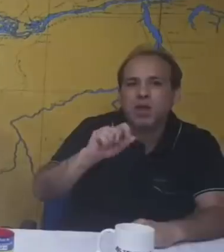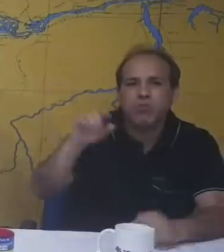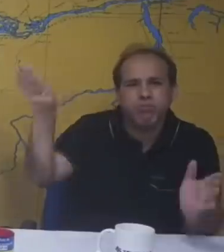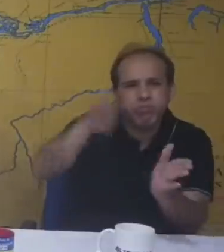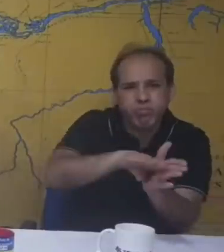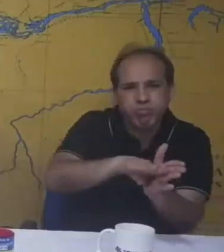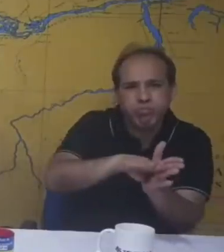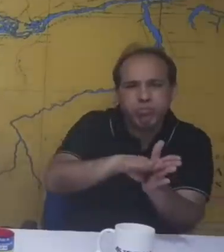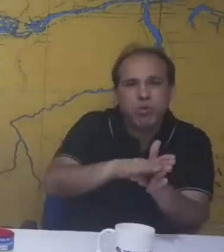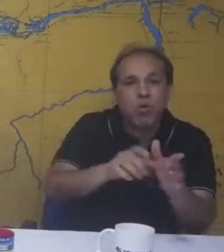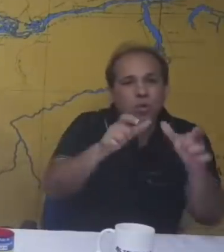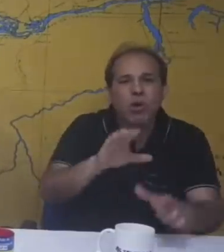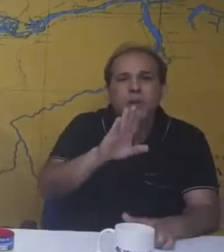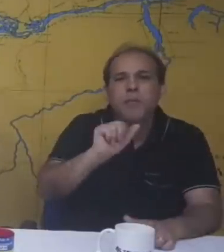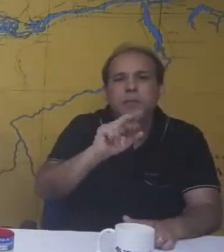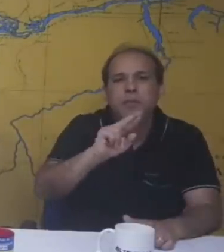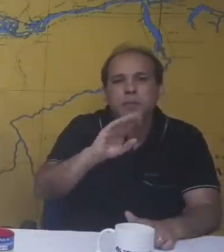Barcelos e queremos ali.